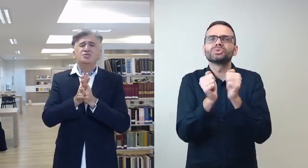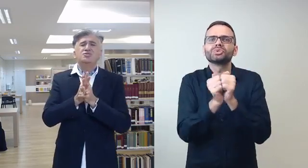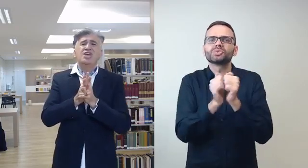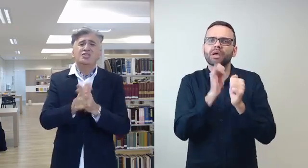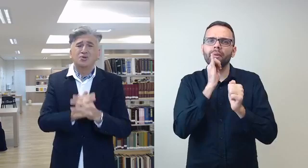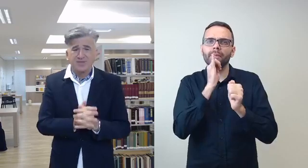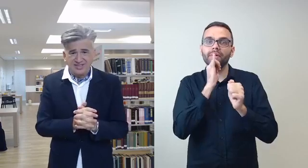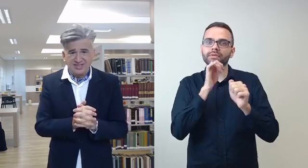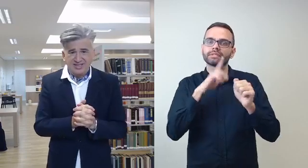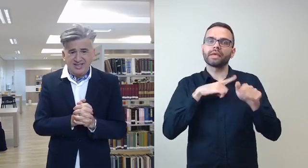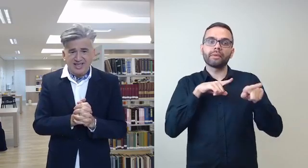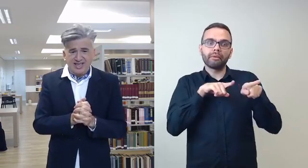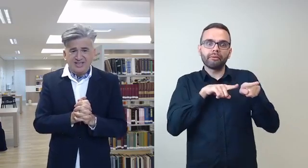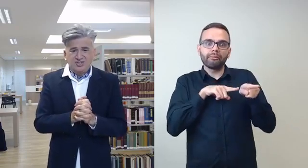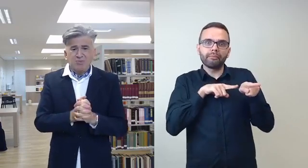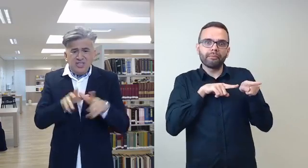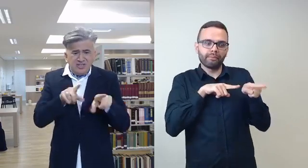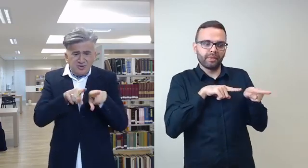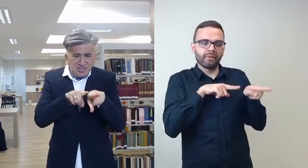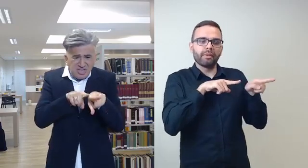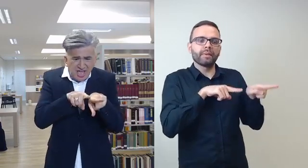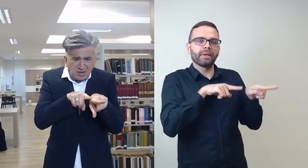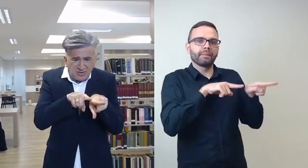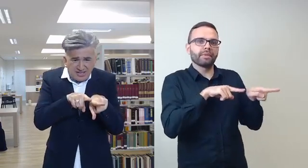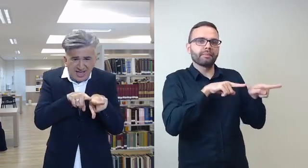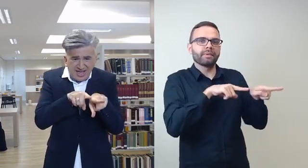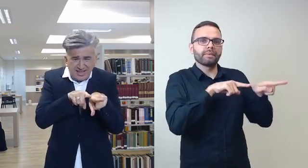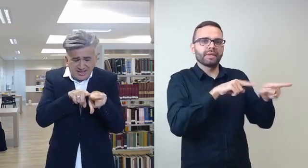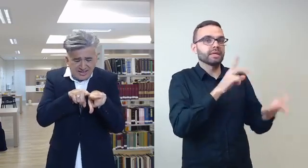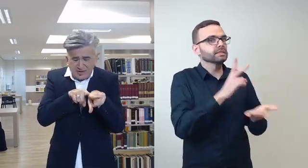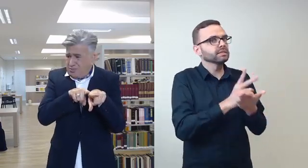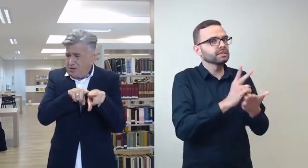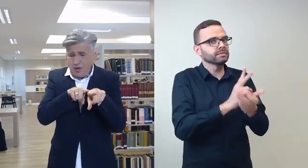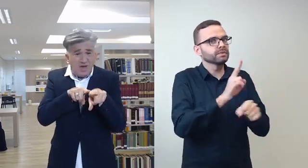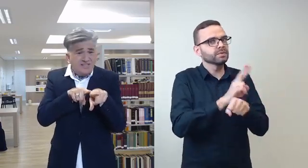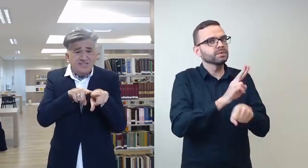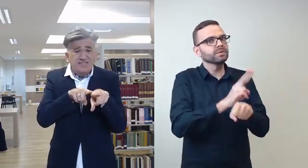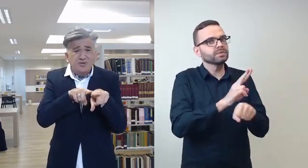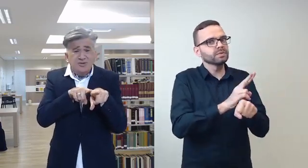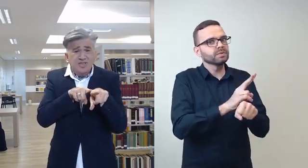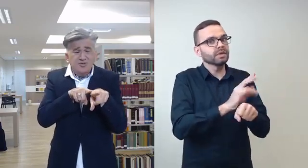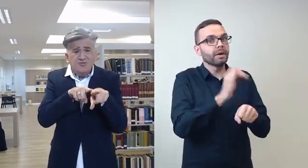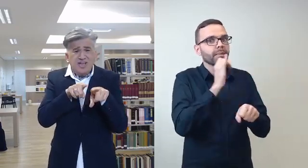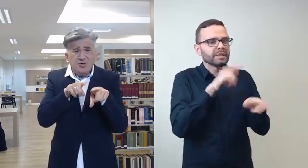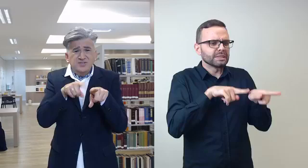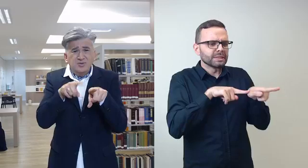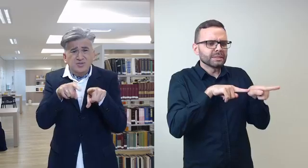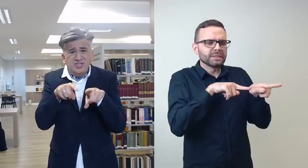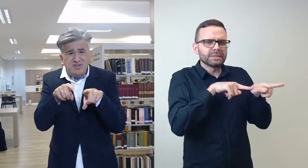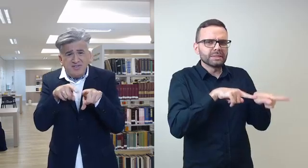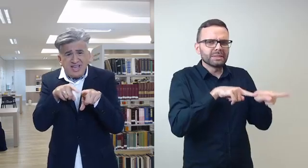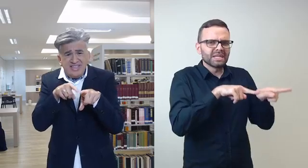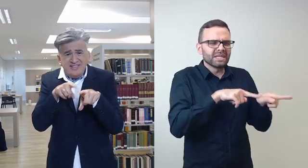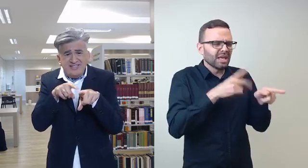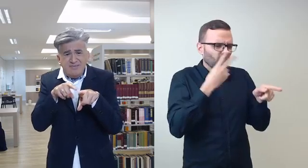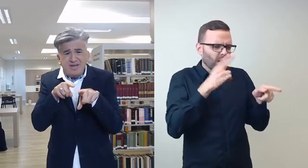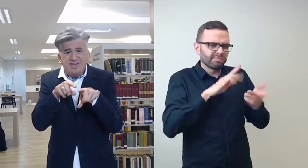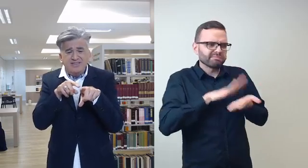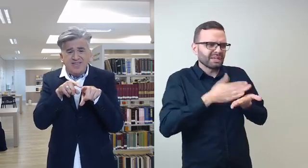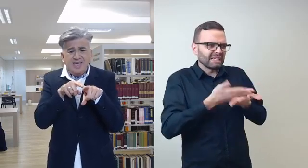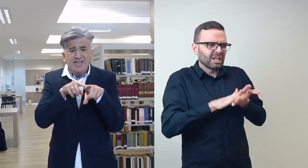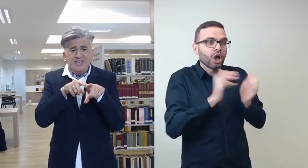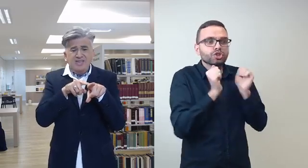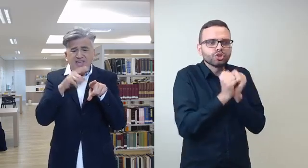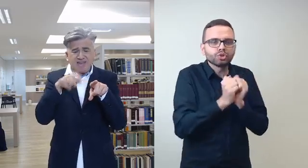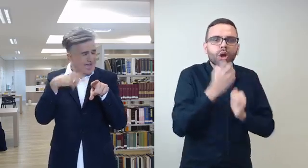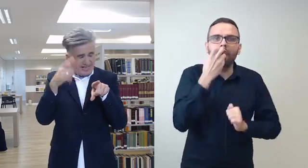somente do shadowing. Somente do shadowing, tá? Dando quase segundo nenhum, fica consecutiva, fica ali em cima,